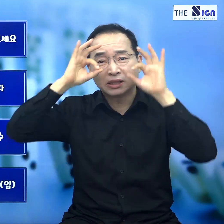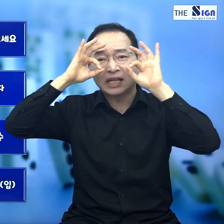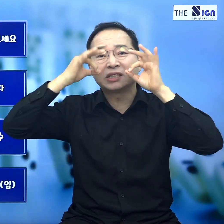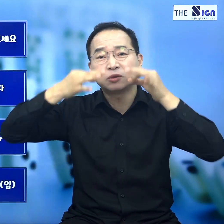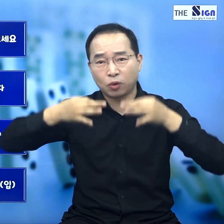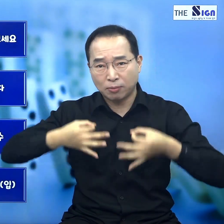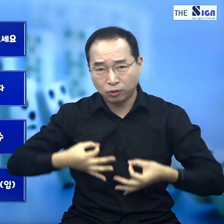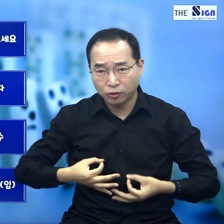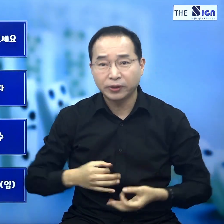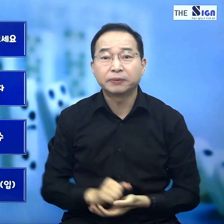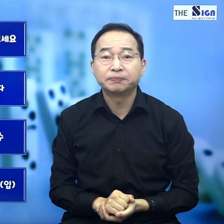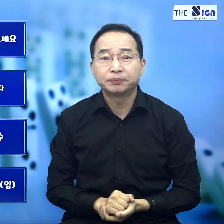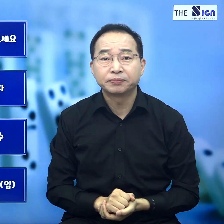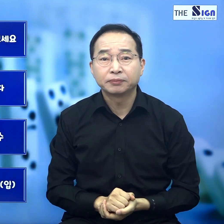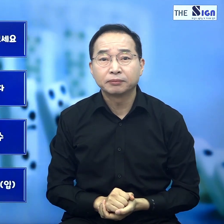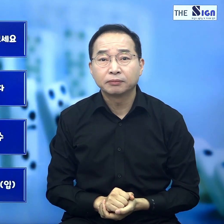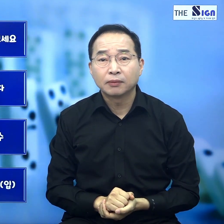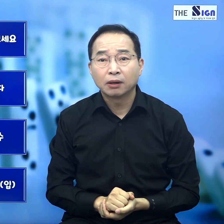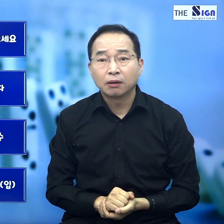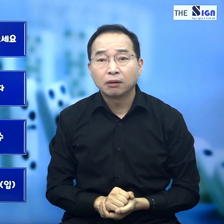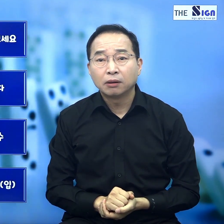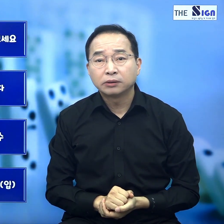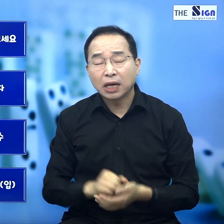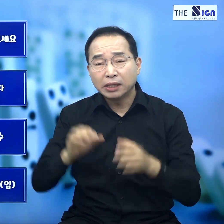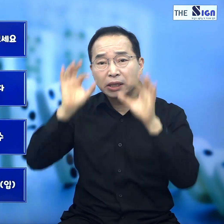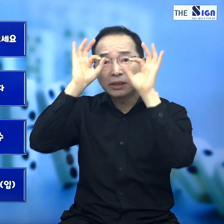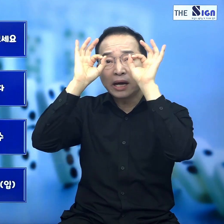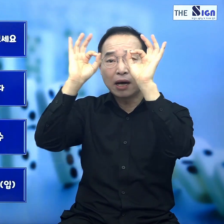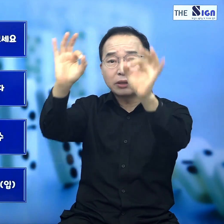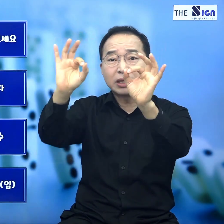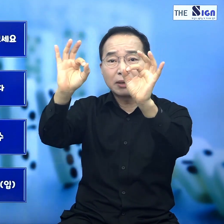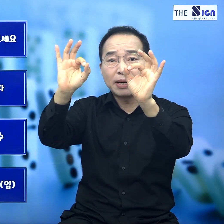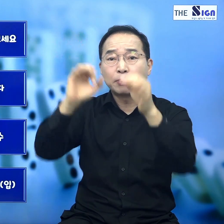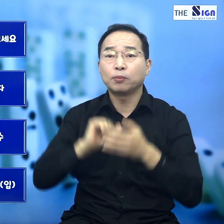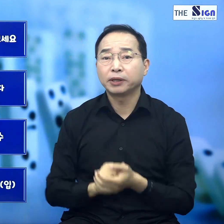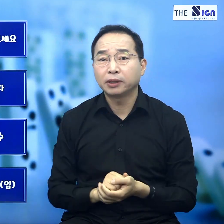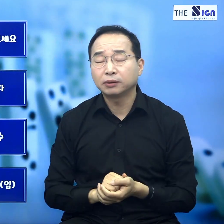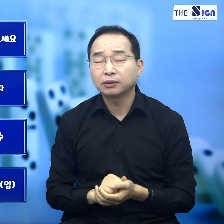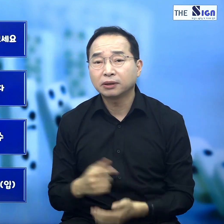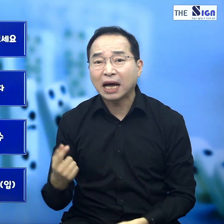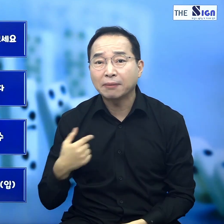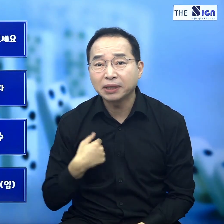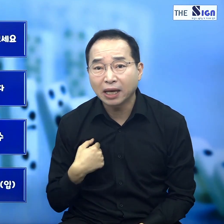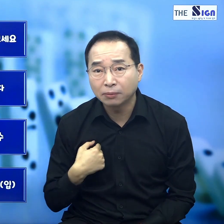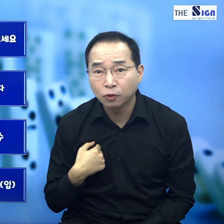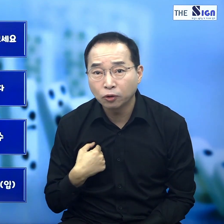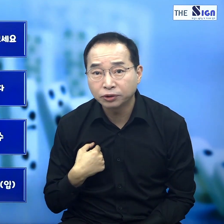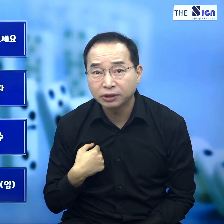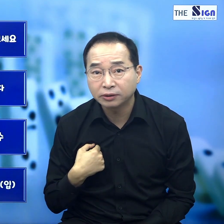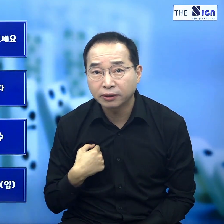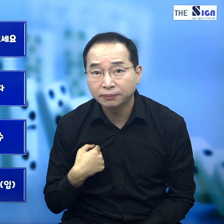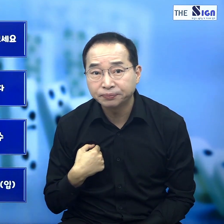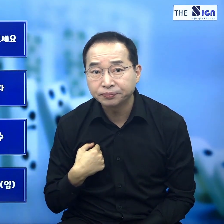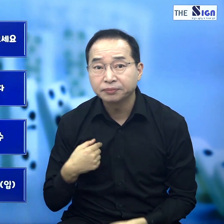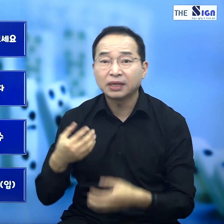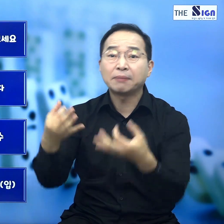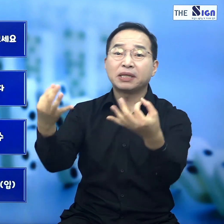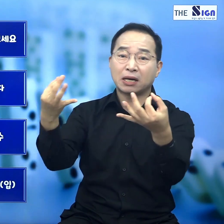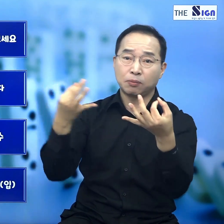자신을 돌아보는 거예요. 자, 이게 내가 상대방을 보면은 남이 나를 보는 것도 있어요. 남이 나를 보는